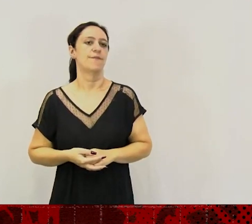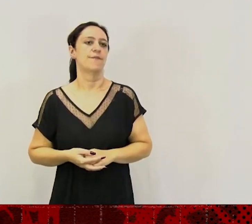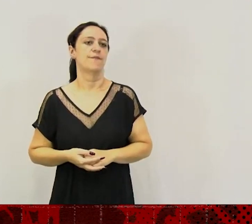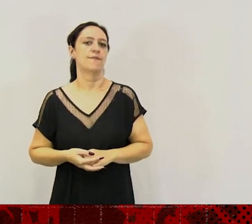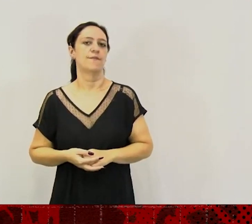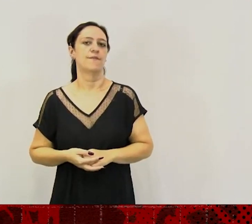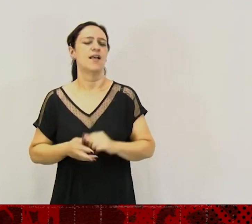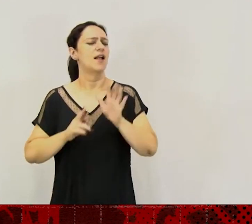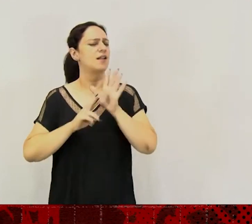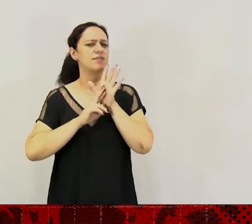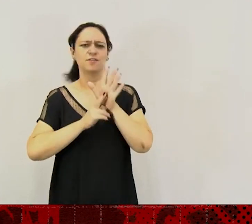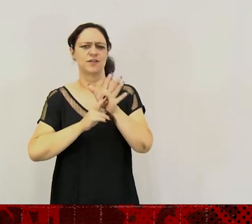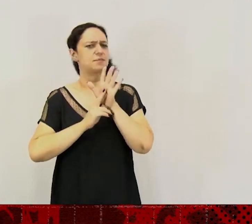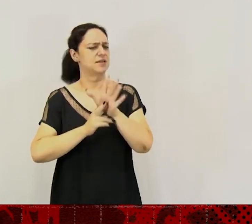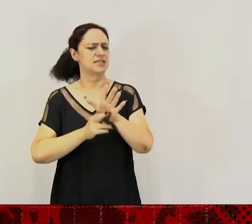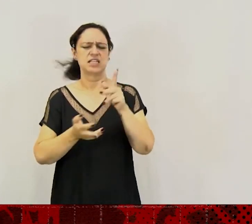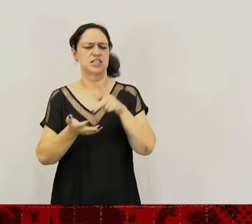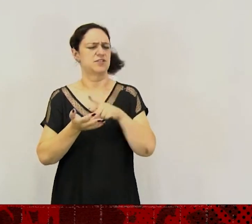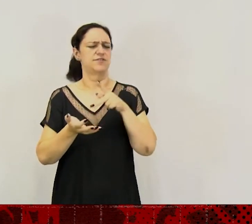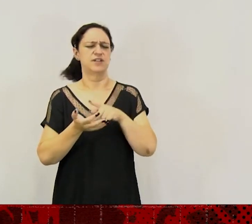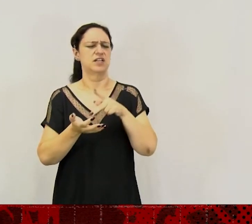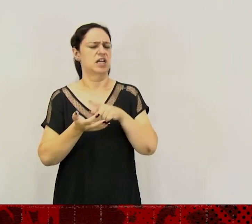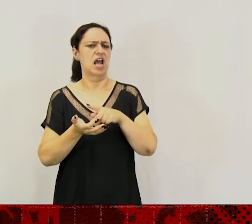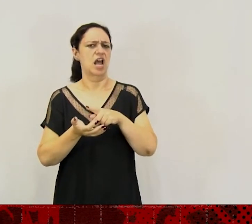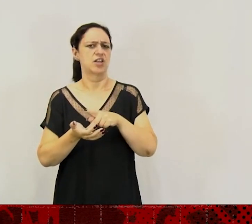que representa de fato a graça de Deus.